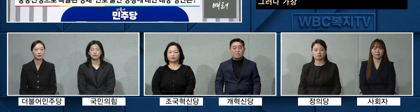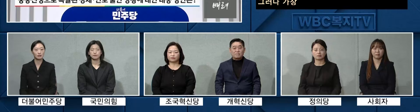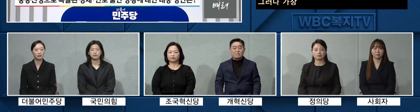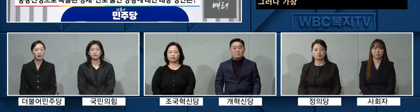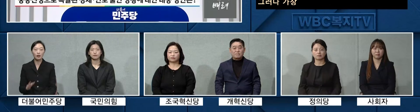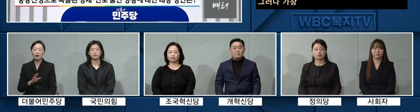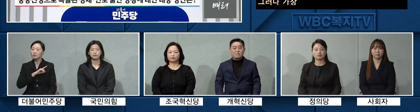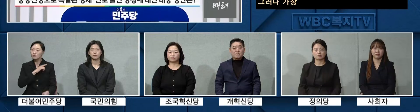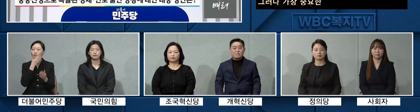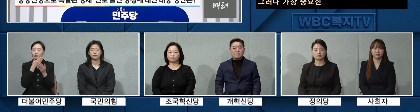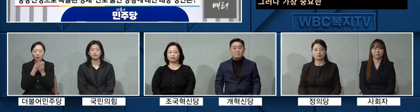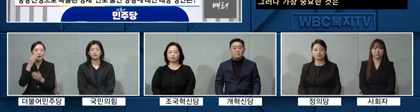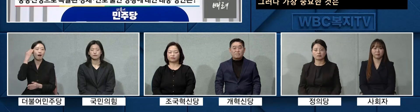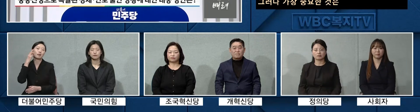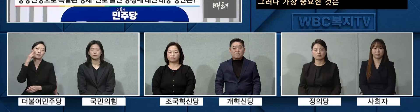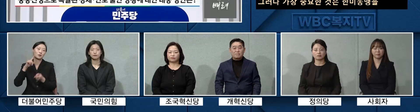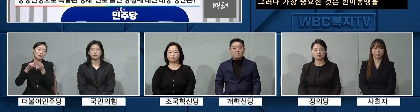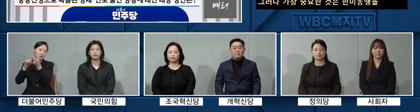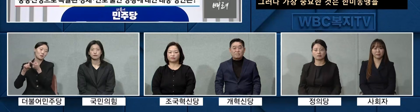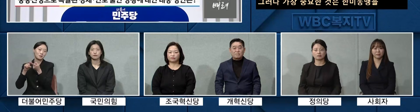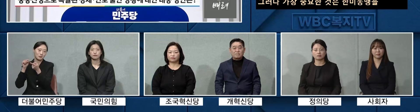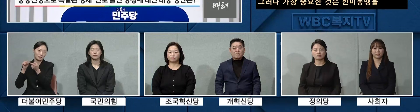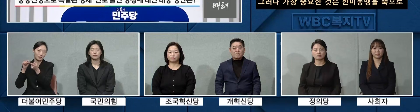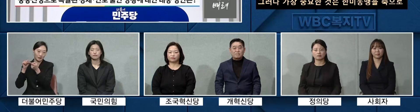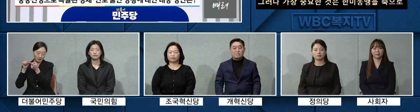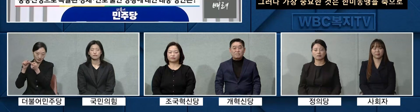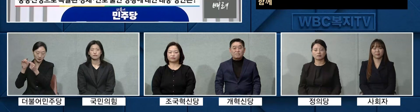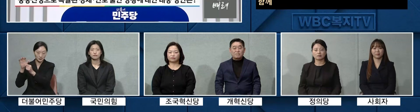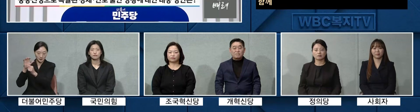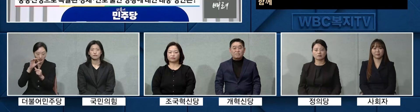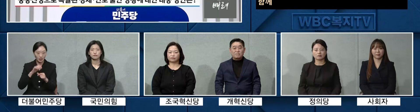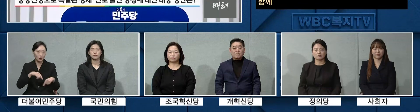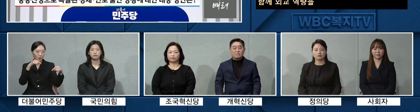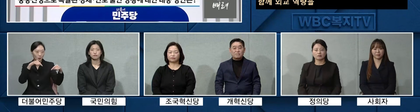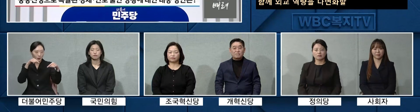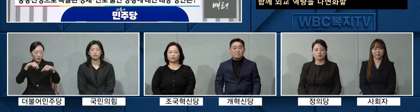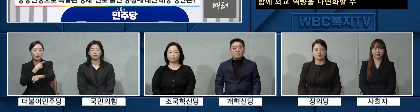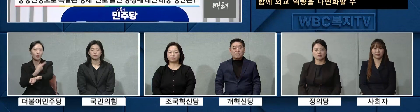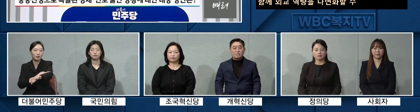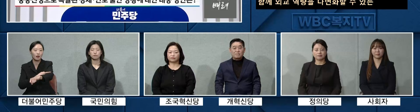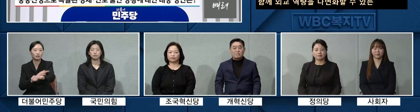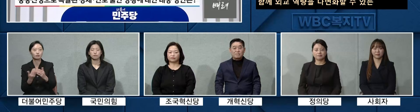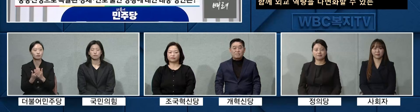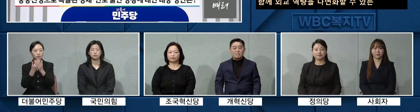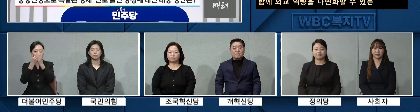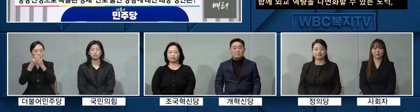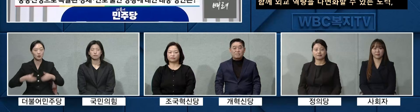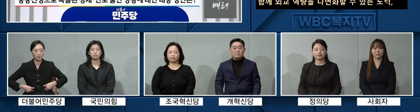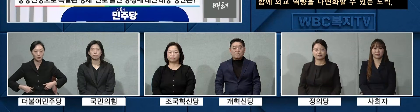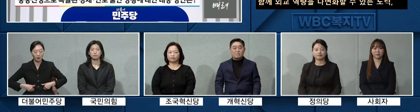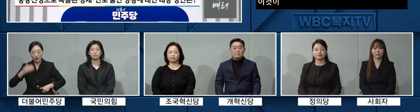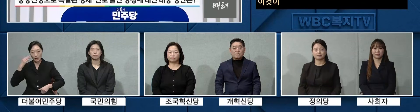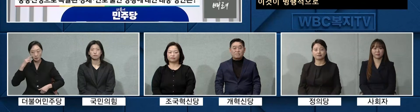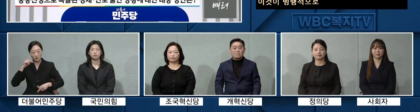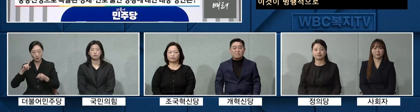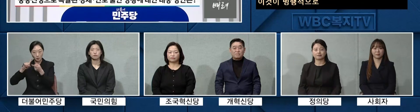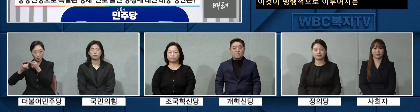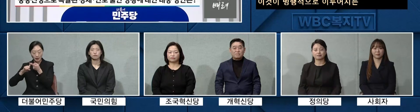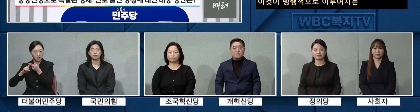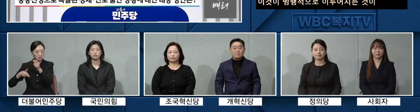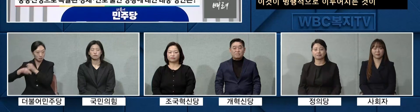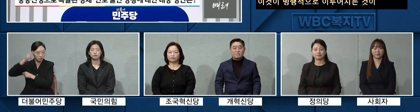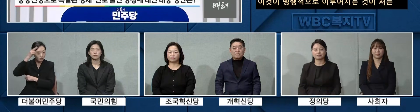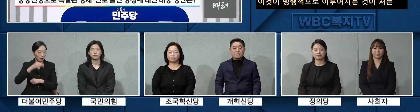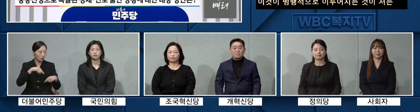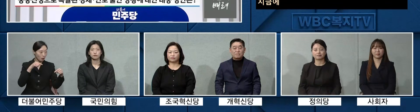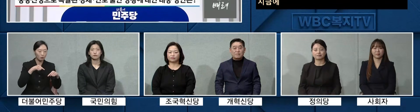한미동맹을 축으로 함께 외교 역량을 다변화할 수 있는 노력, 이것이 병행적으로 이루어지는 것이 저는 지금에 있어서 가장